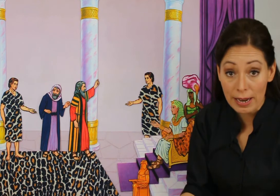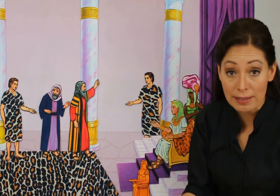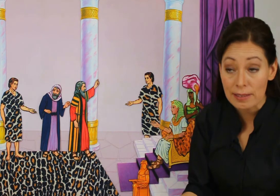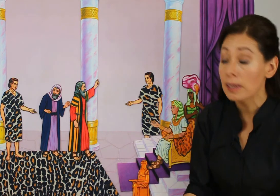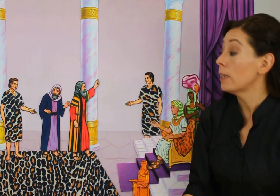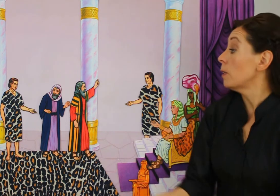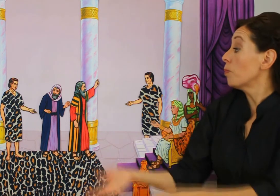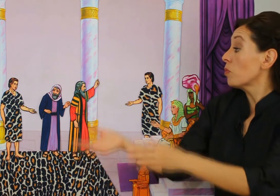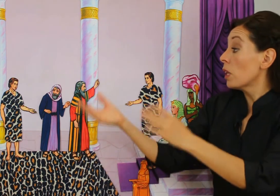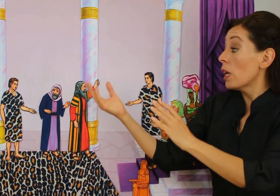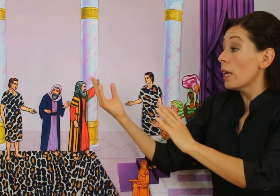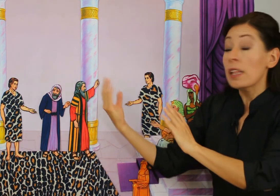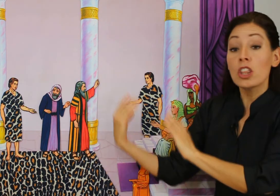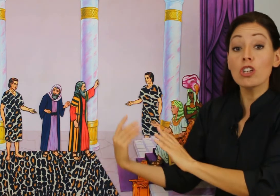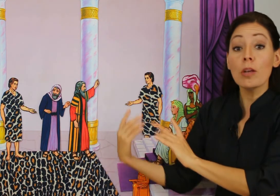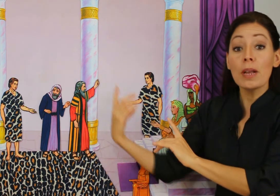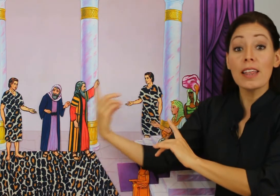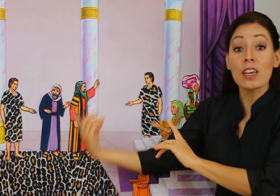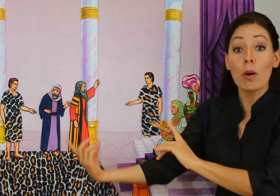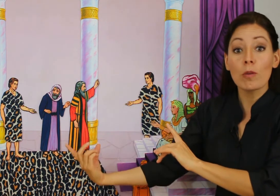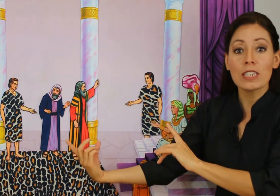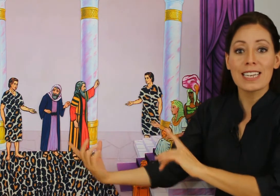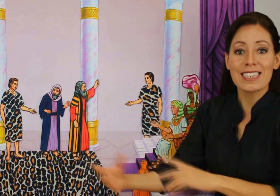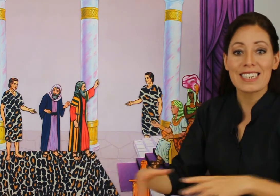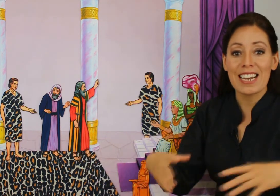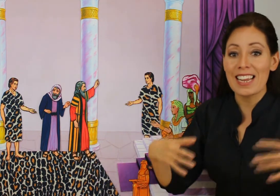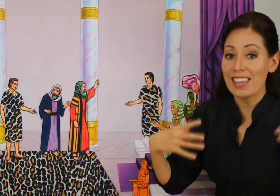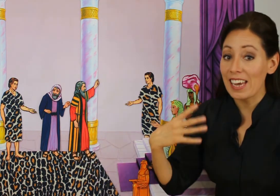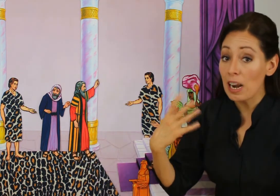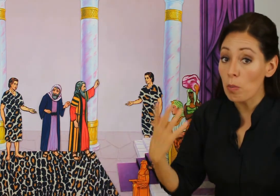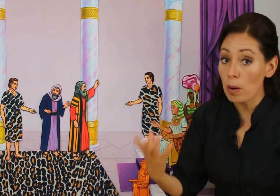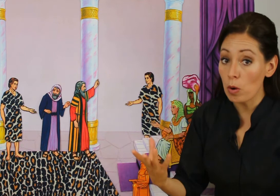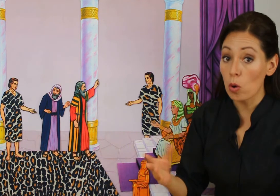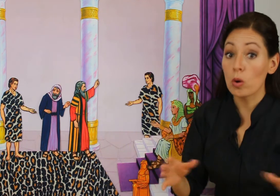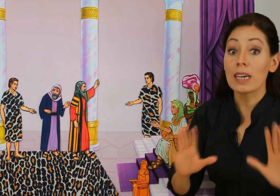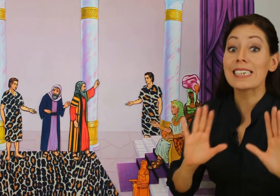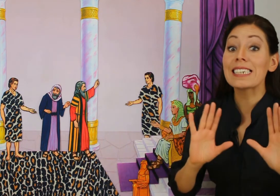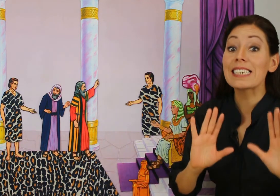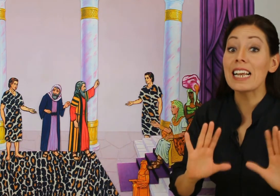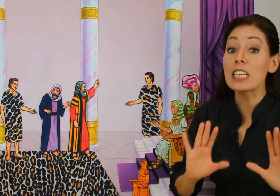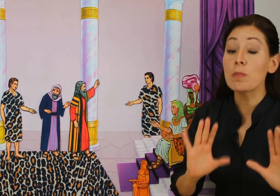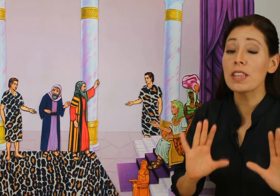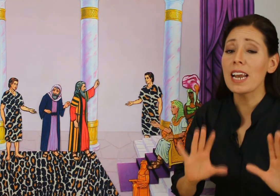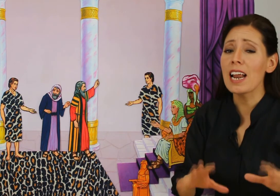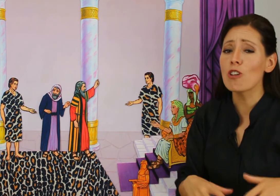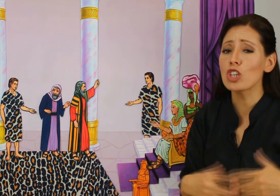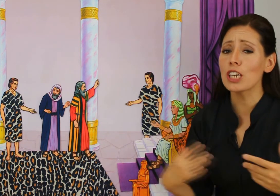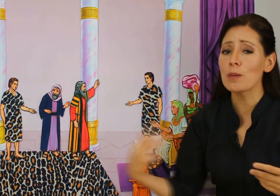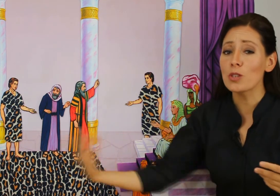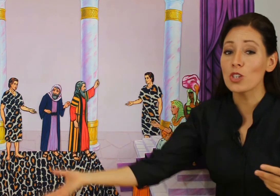animales. Dios también le dijo a Moisés que le dijera al pueblo que les pidieran a los